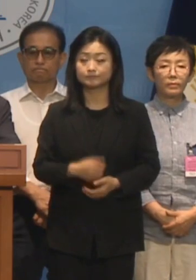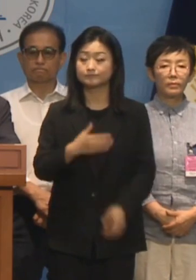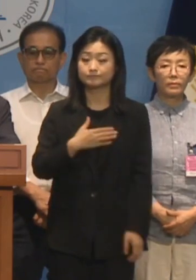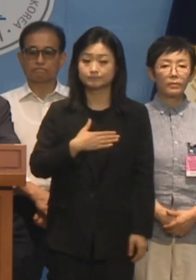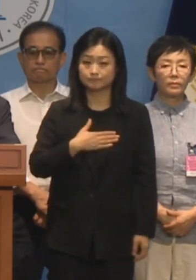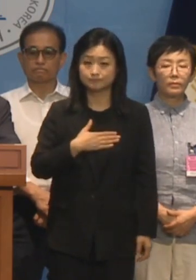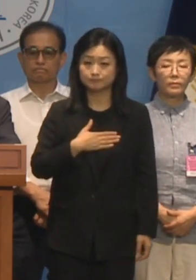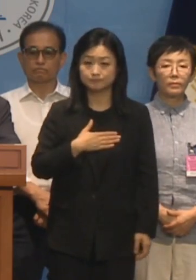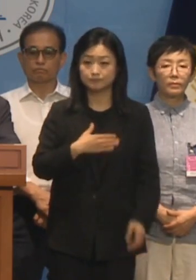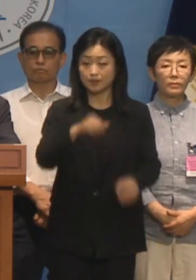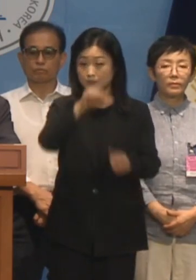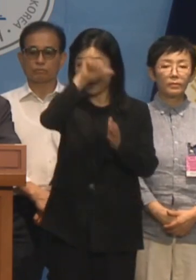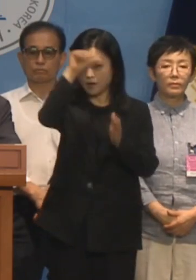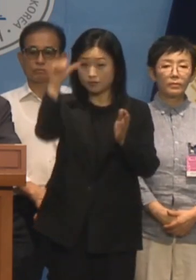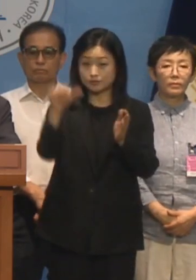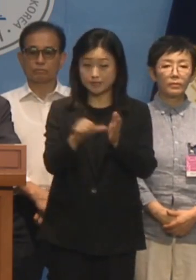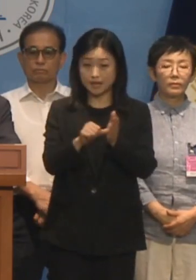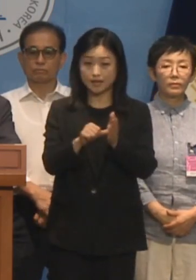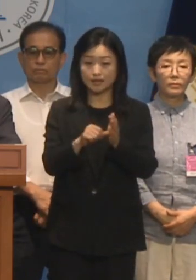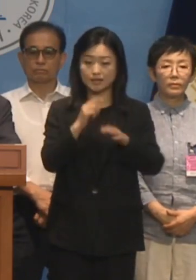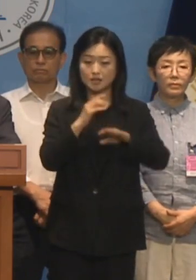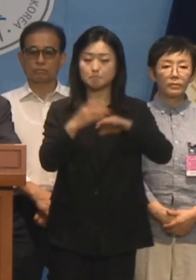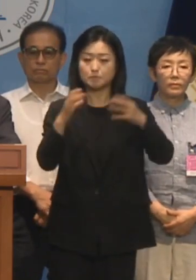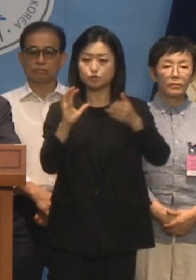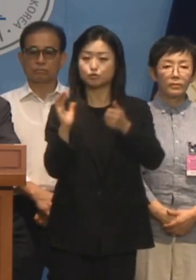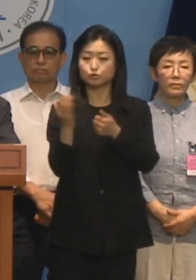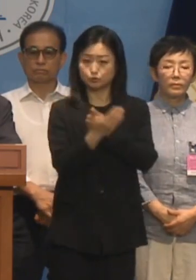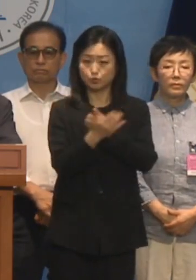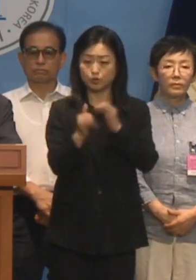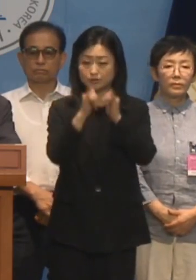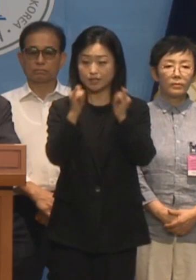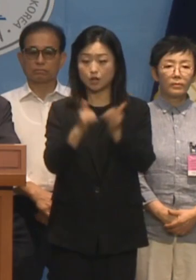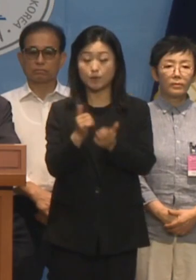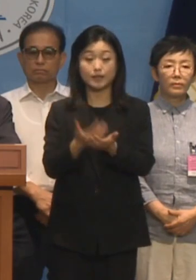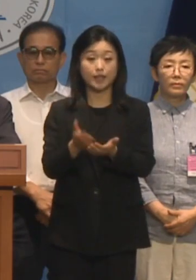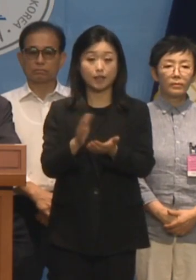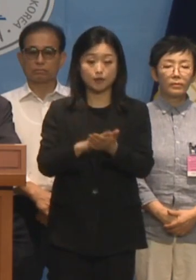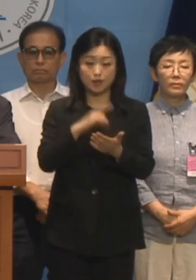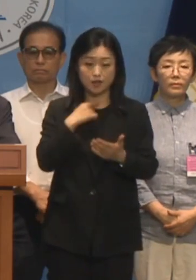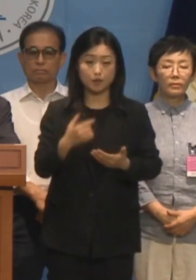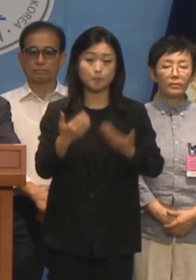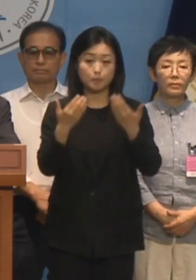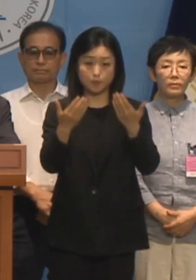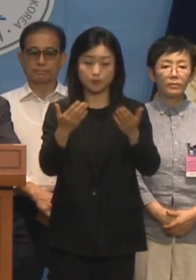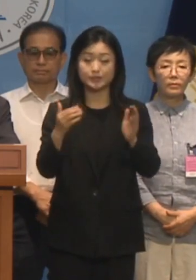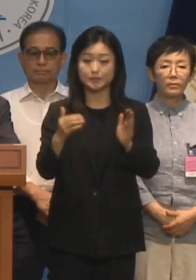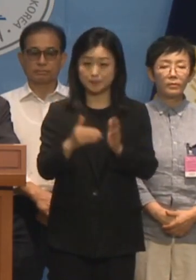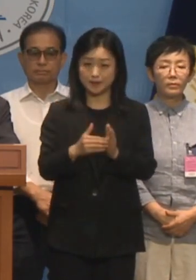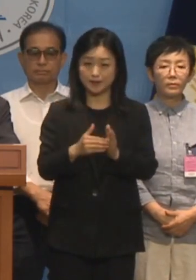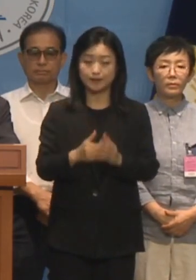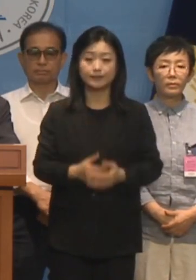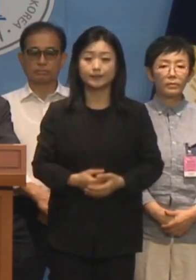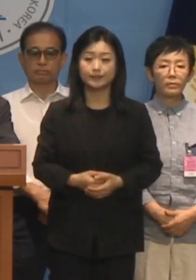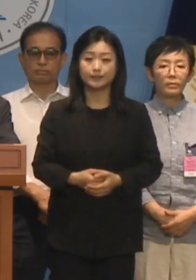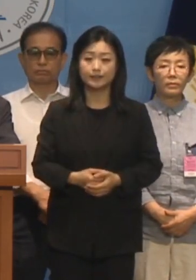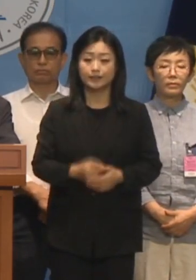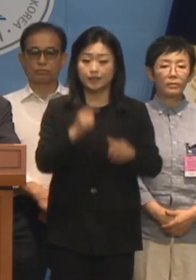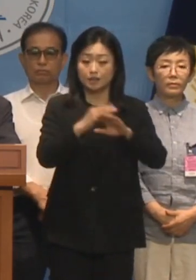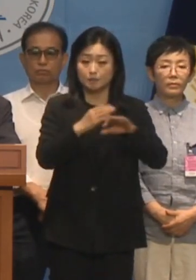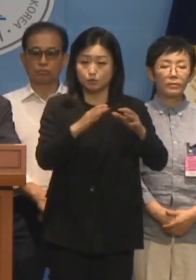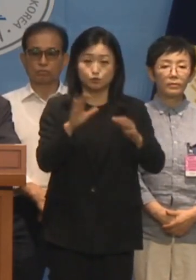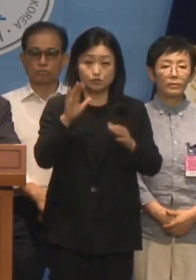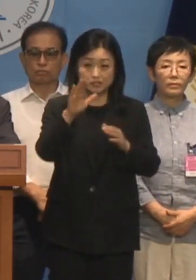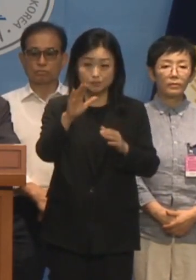저는 평생을 민주수호와 사회개혁운동에 봉사 헌신해 왔다고 상기하면서